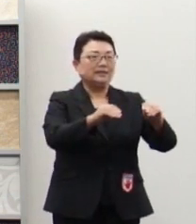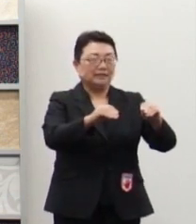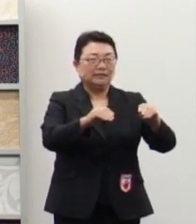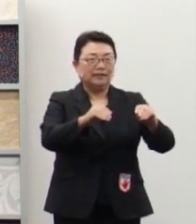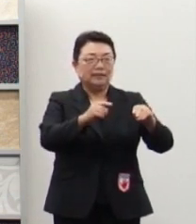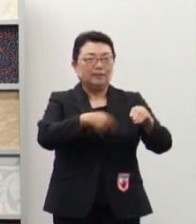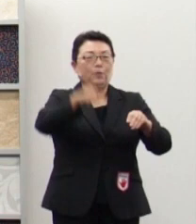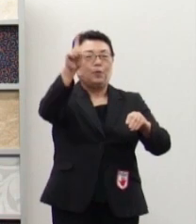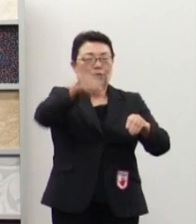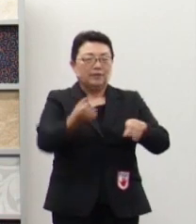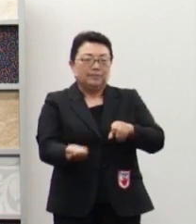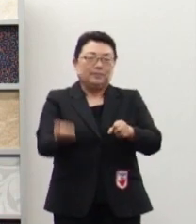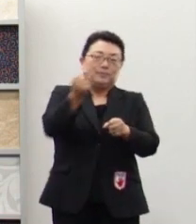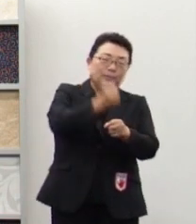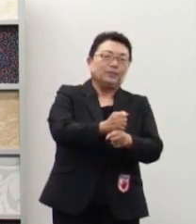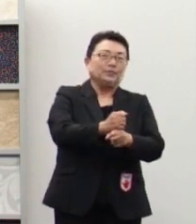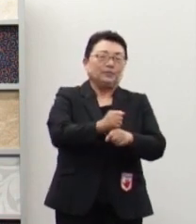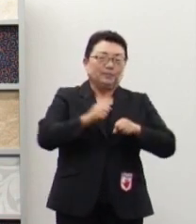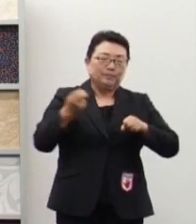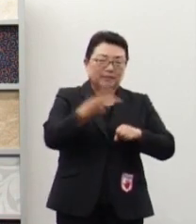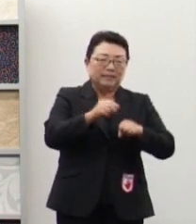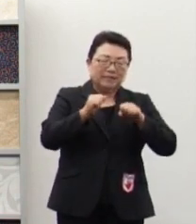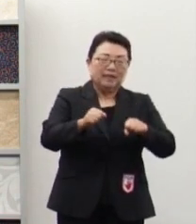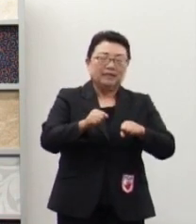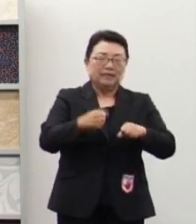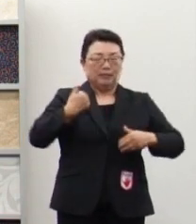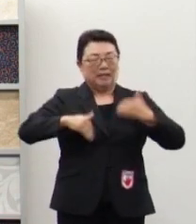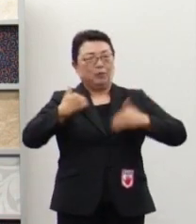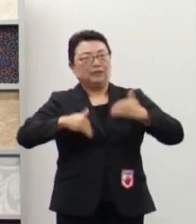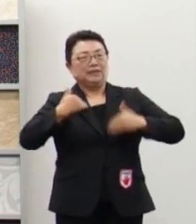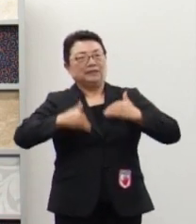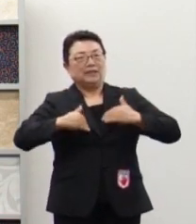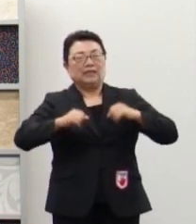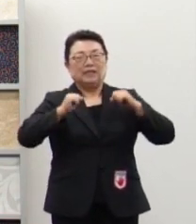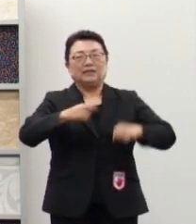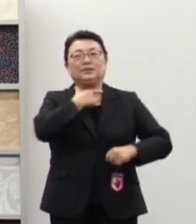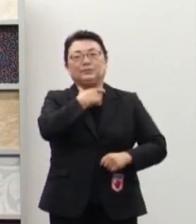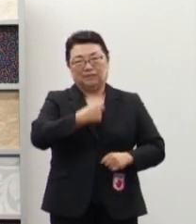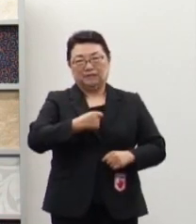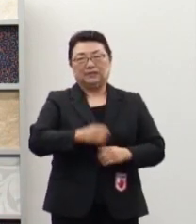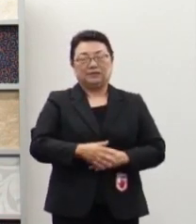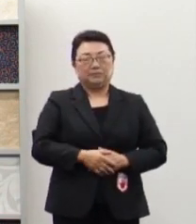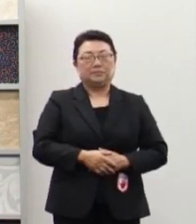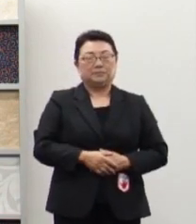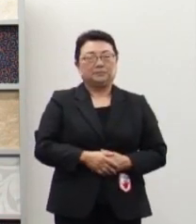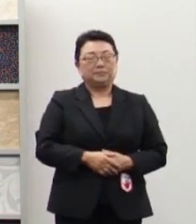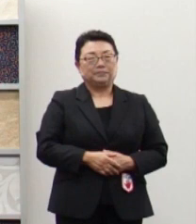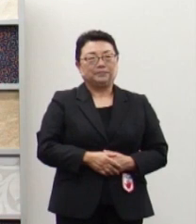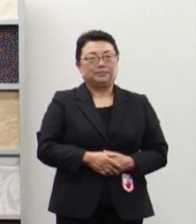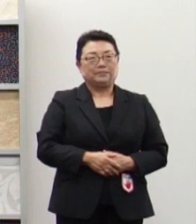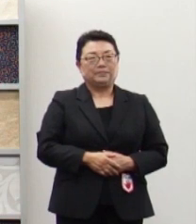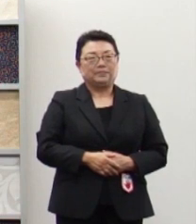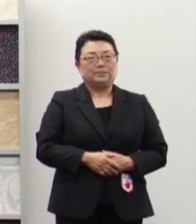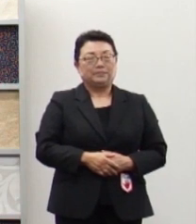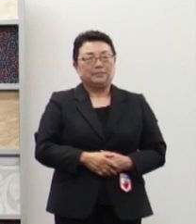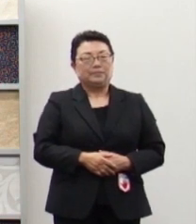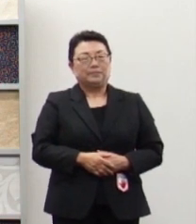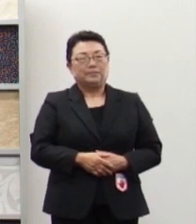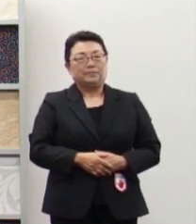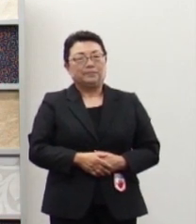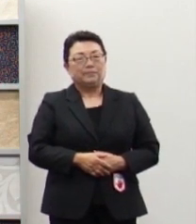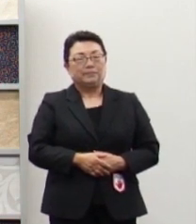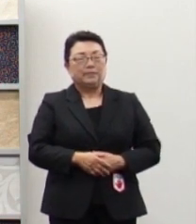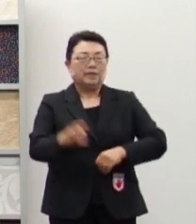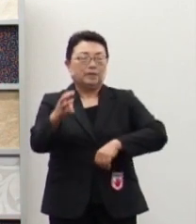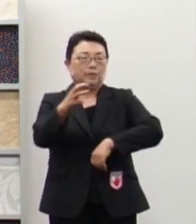いで、大いに、楽しんでいただきたいなと思います。 そうなるとすみません、ワ